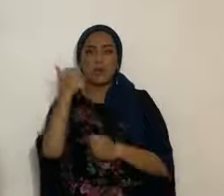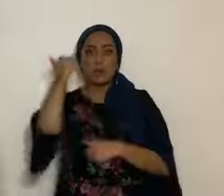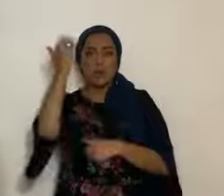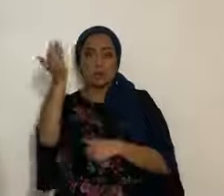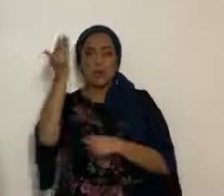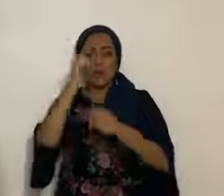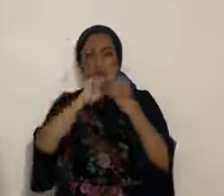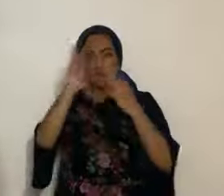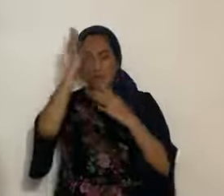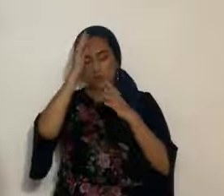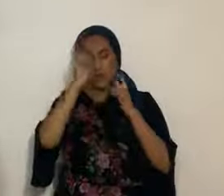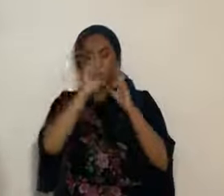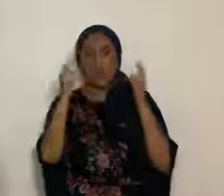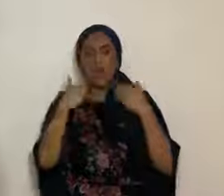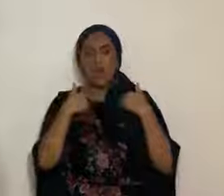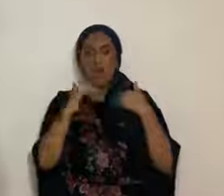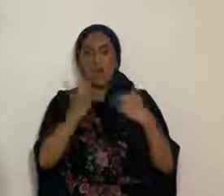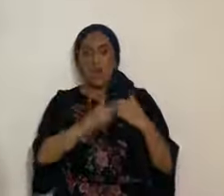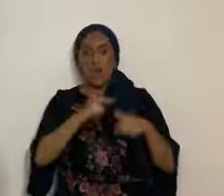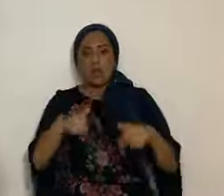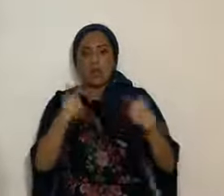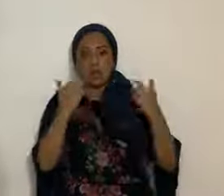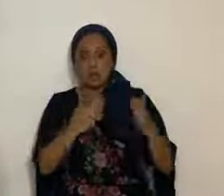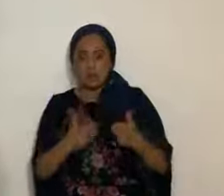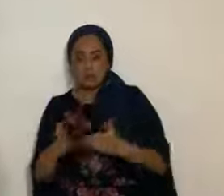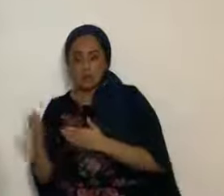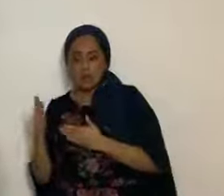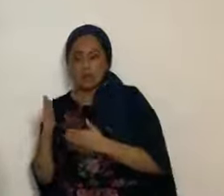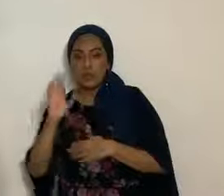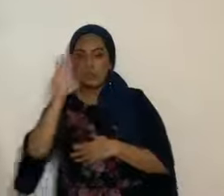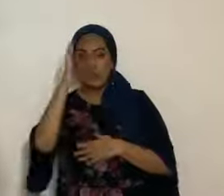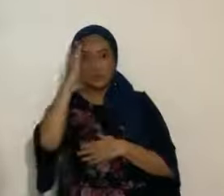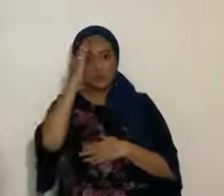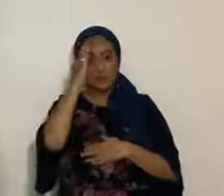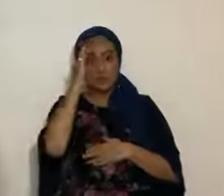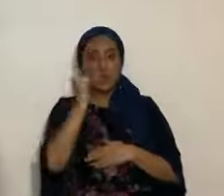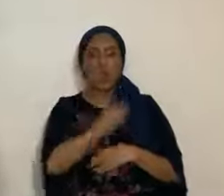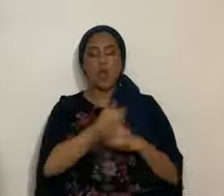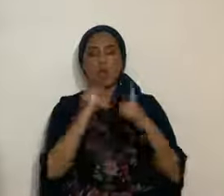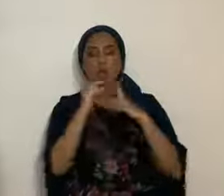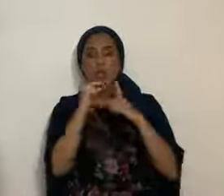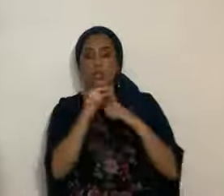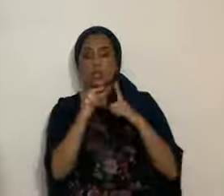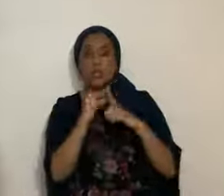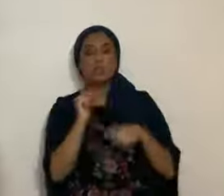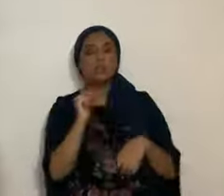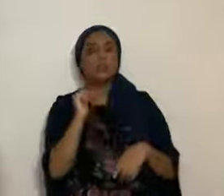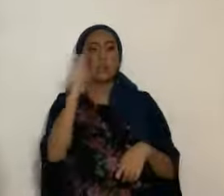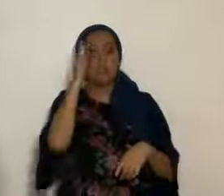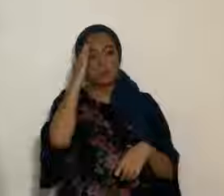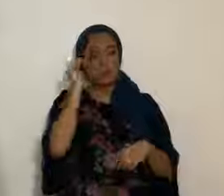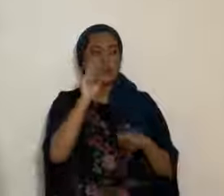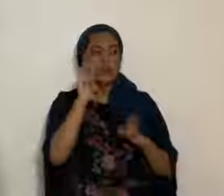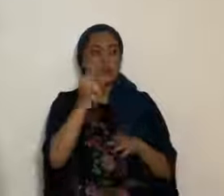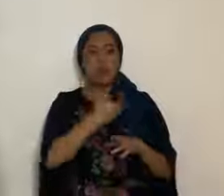ya tiene control de nuestra vida y ya inclusive sabe cada una de nuestras palabras, de nuestras decisiones, de nuestros aciertos